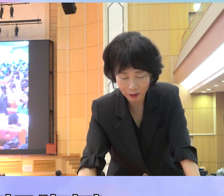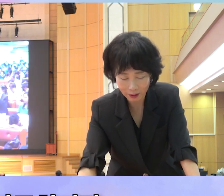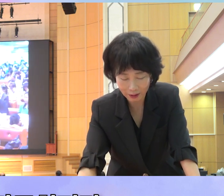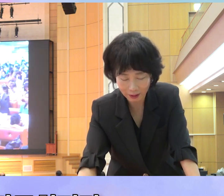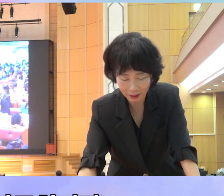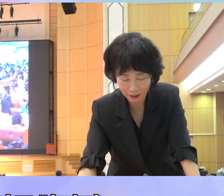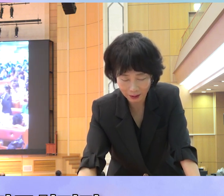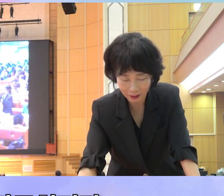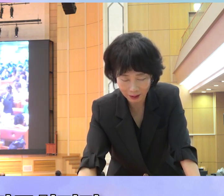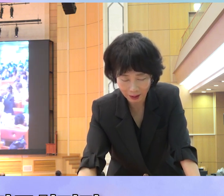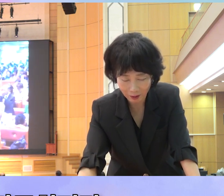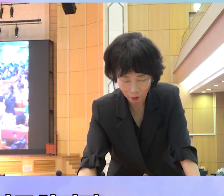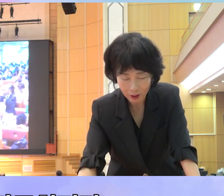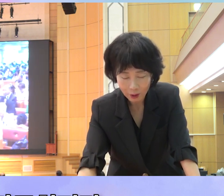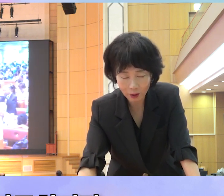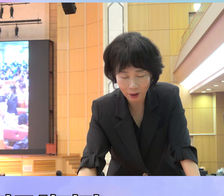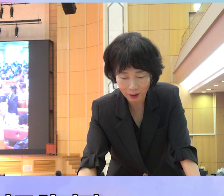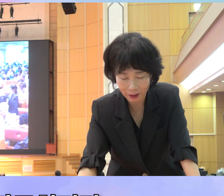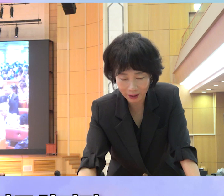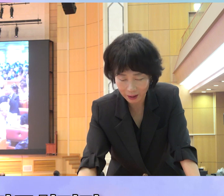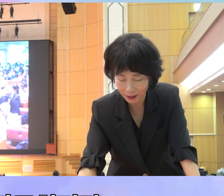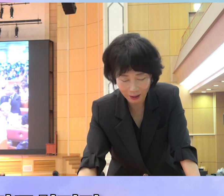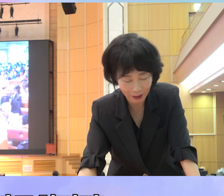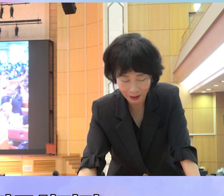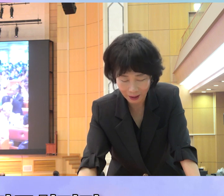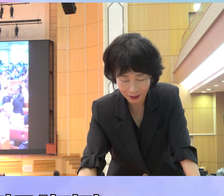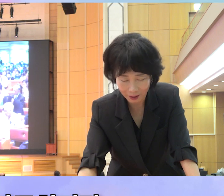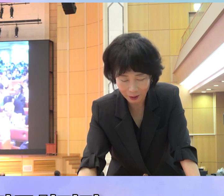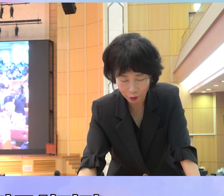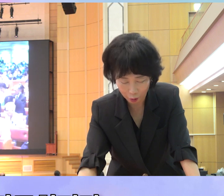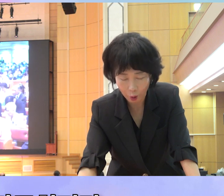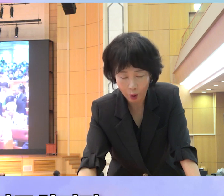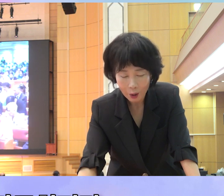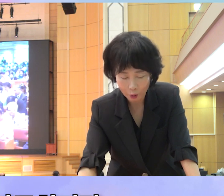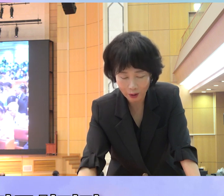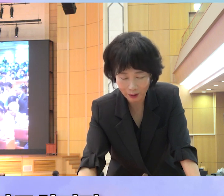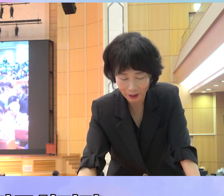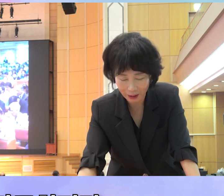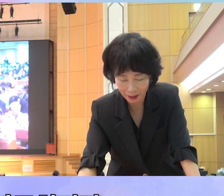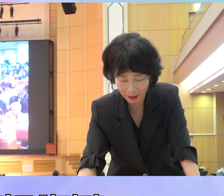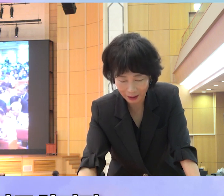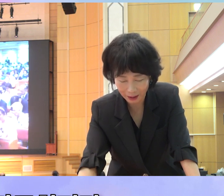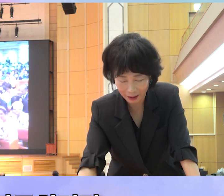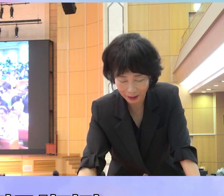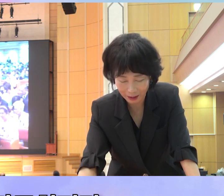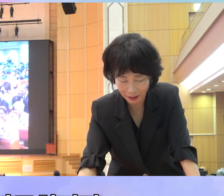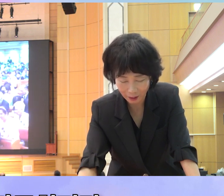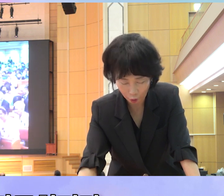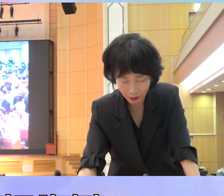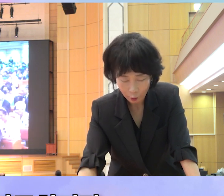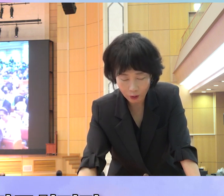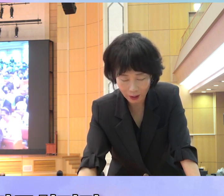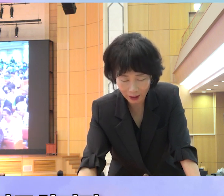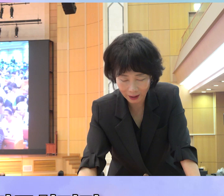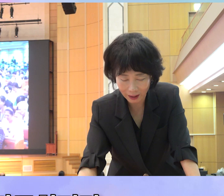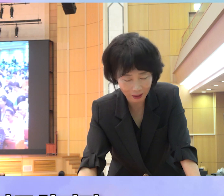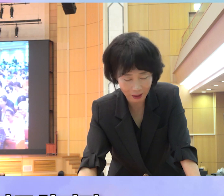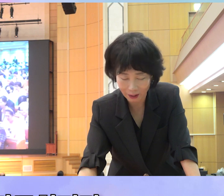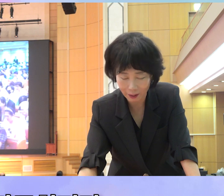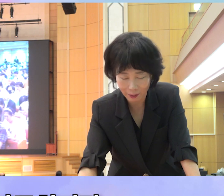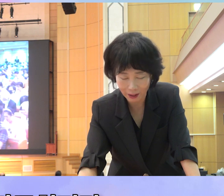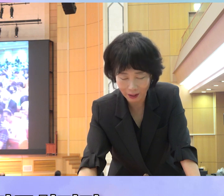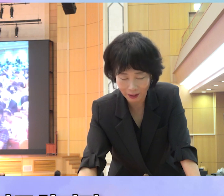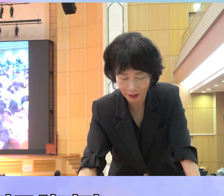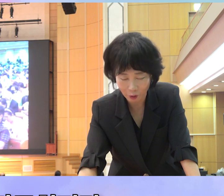기적이 일어나고 사역하다 사람들이 박수치고 칭찬하면 하나님께 바짝 엎드려서 기도하겠습니다. 교만하지 않기